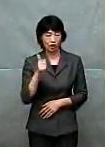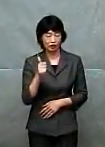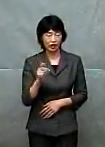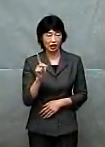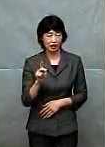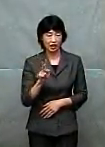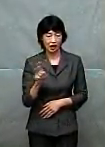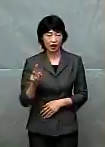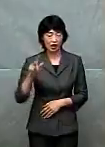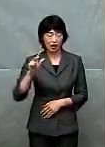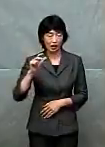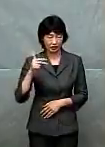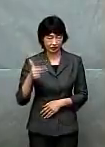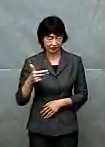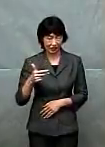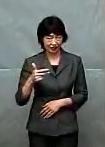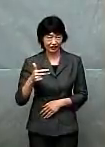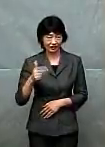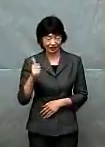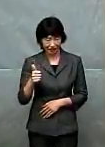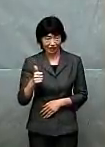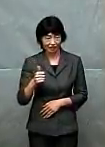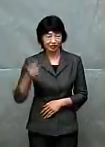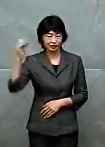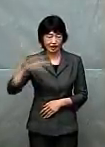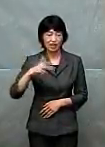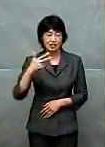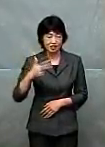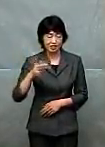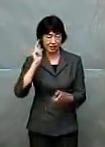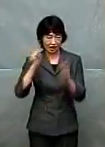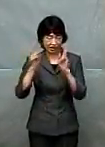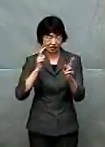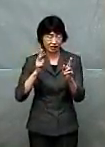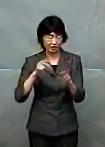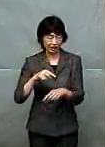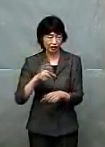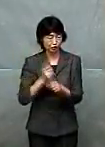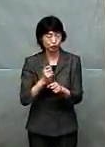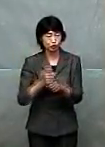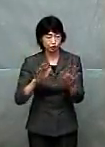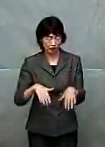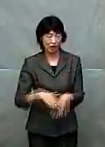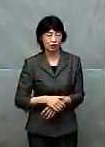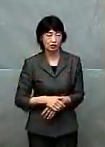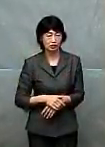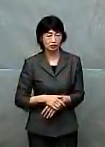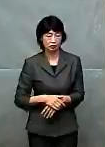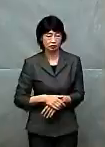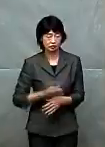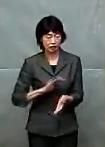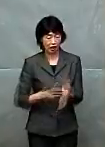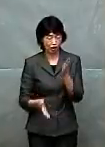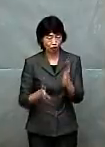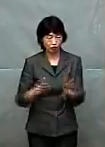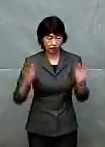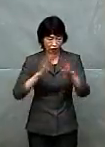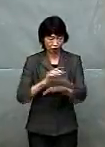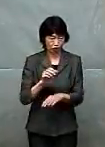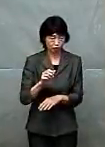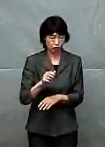子が看護師の夜間巡回時の使用を想定して開発したナースライトを改良したも